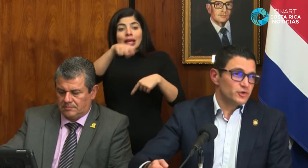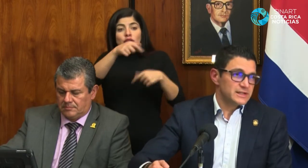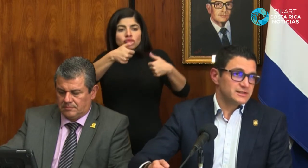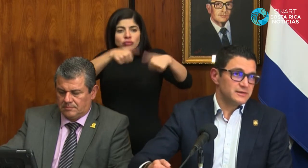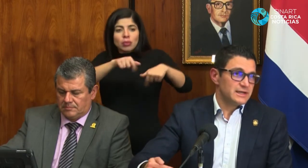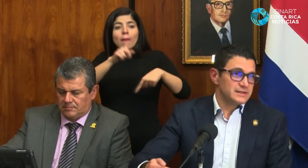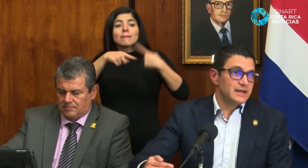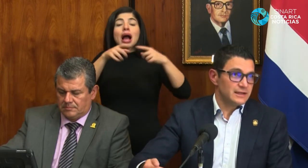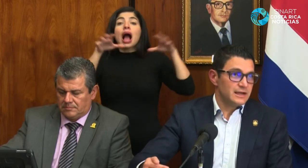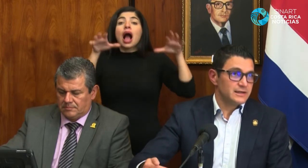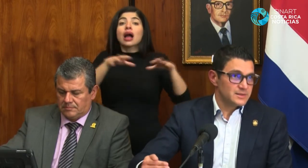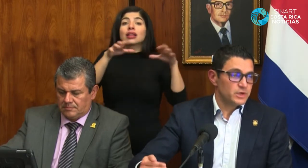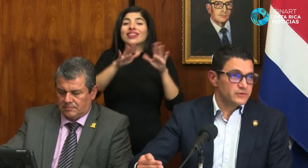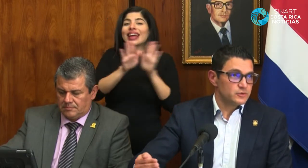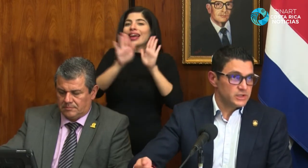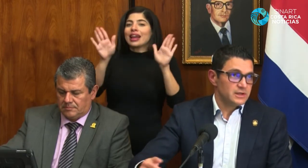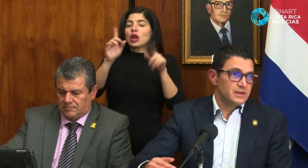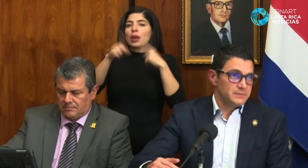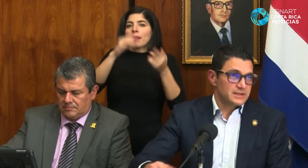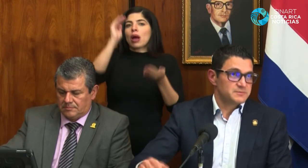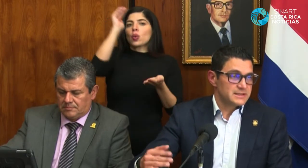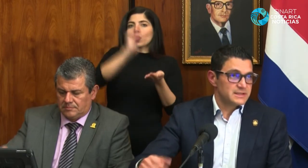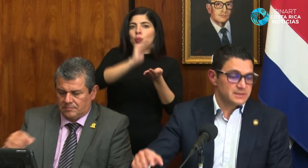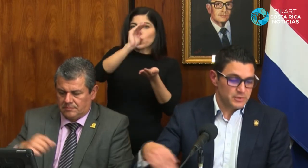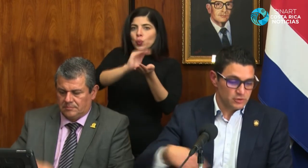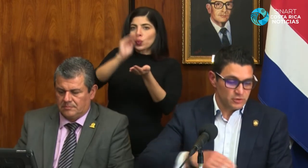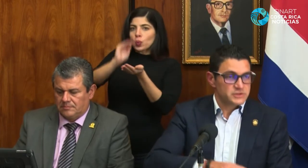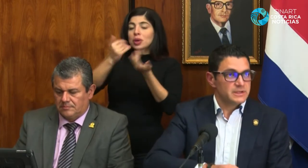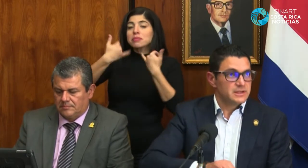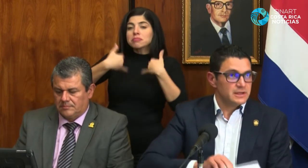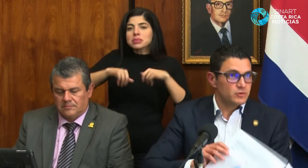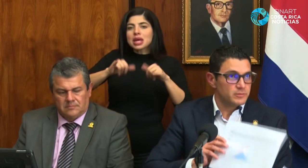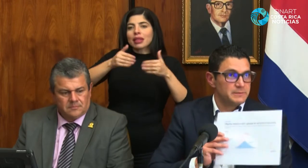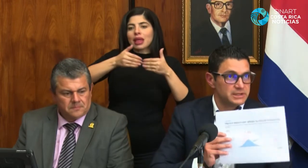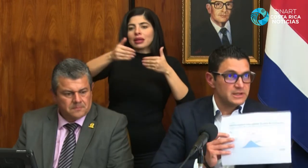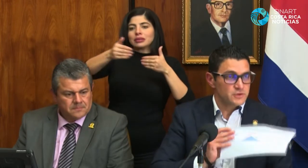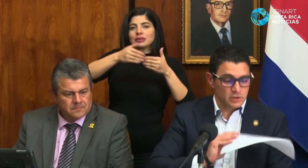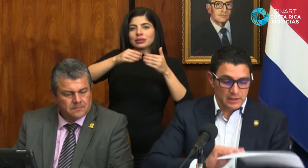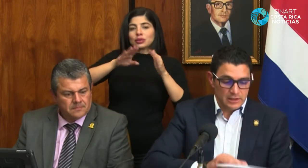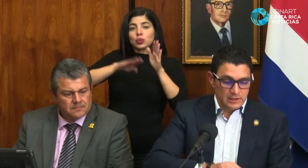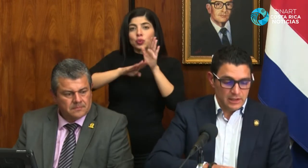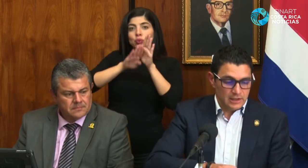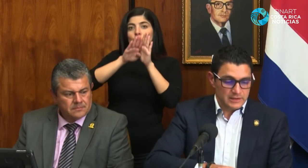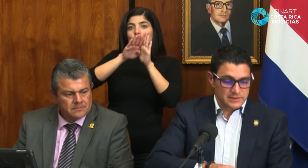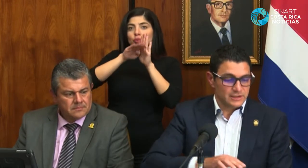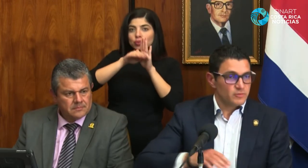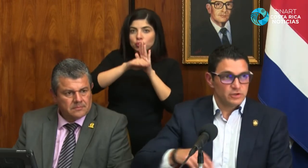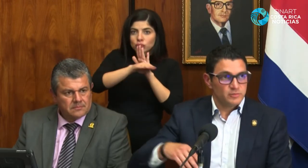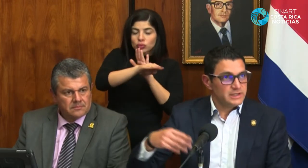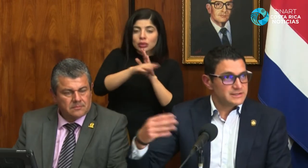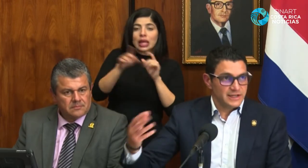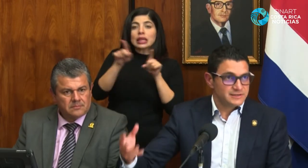reducir todas las actividades en general que se puedan reducir mientras pase este periodo justamente de la curva de mitigación. Y se están tomando medidas extras a